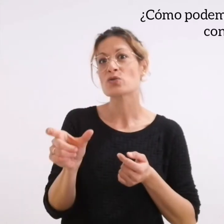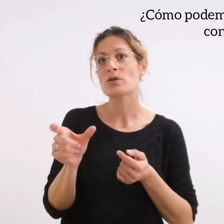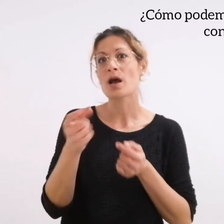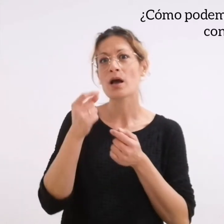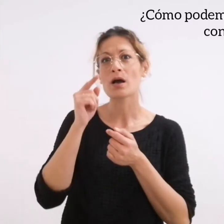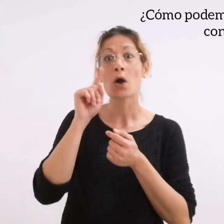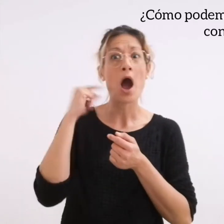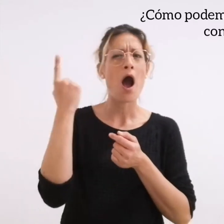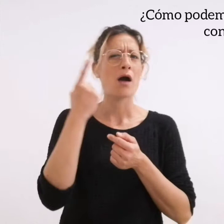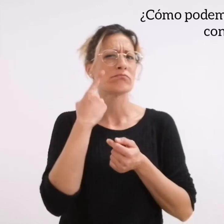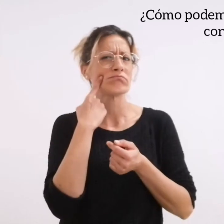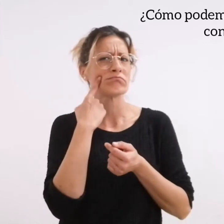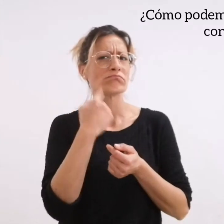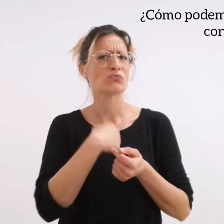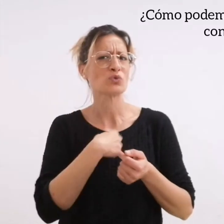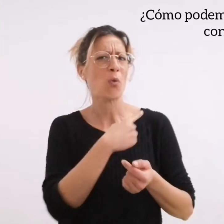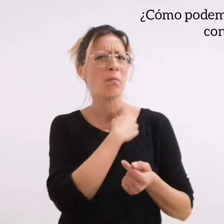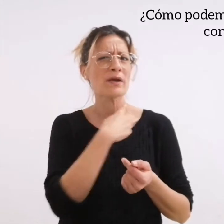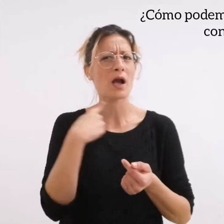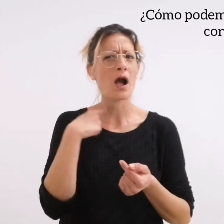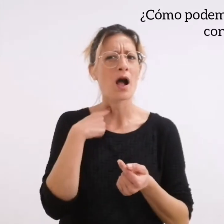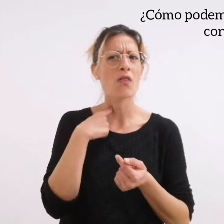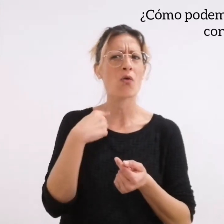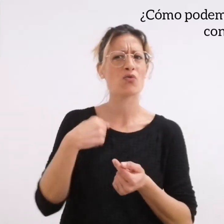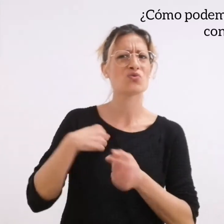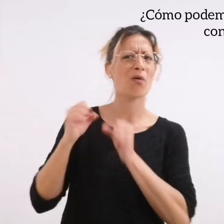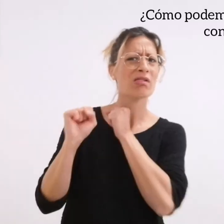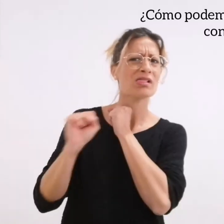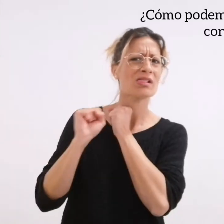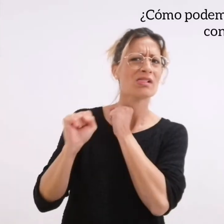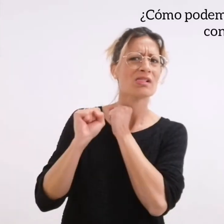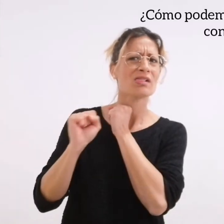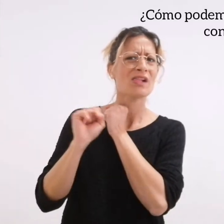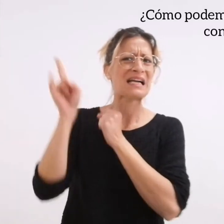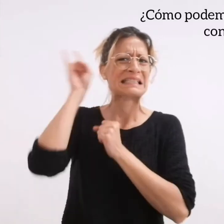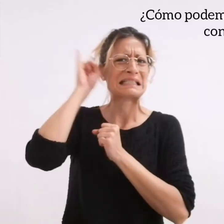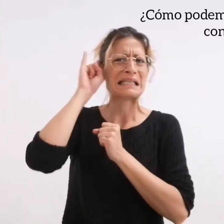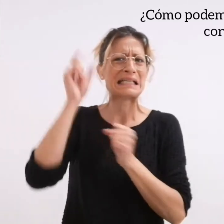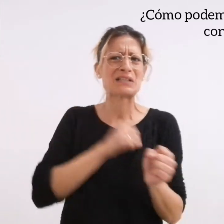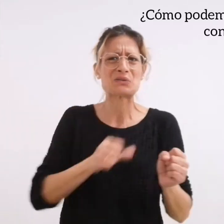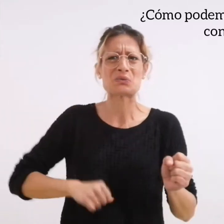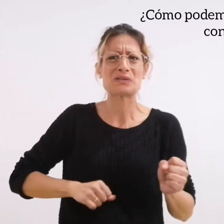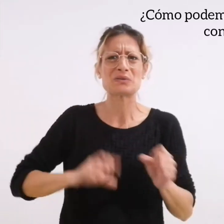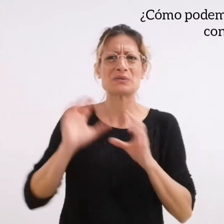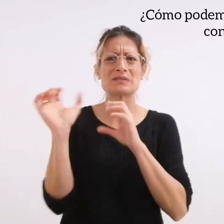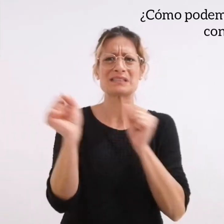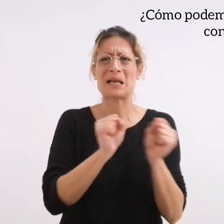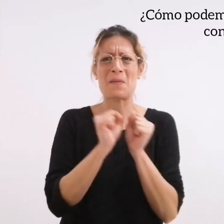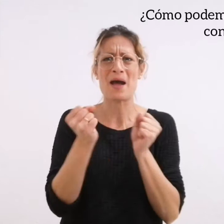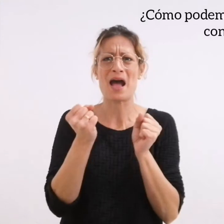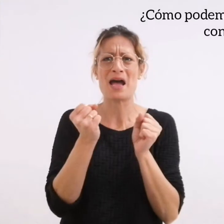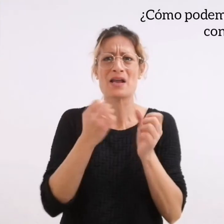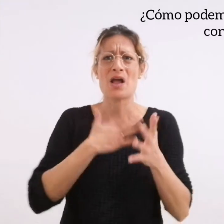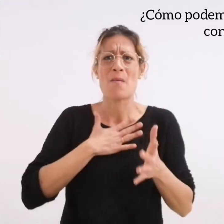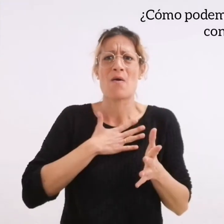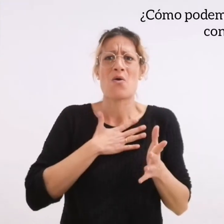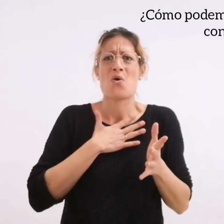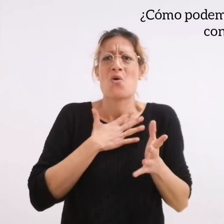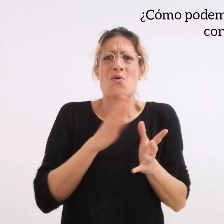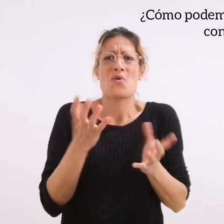da cuenta que está atrapado a Satanás, al pecado, que no puede hacer nada para salvarse, y por gracia de Dios se da cuenta que